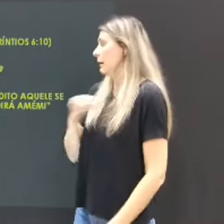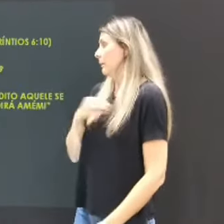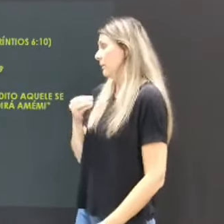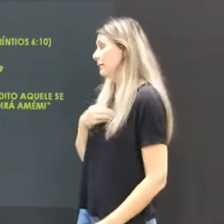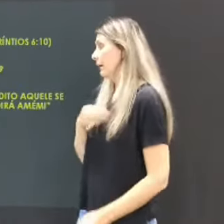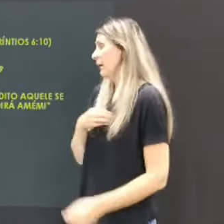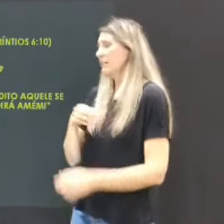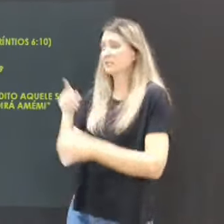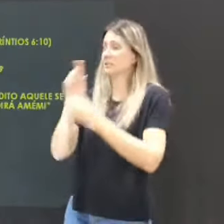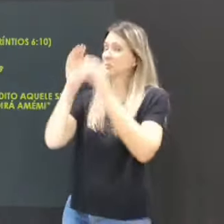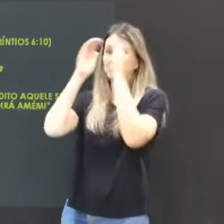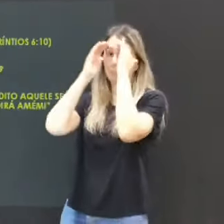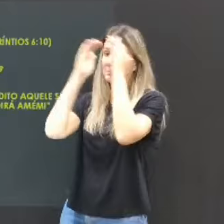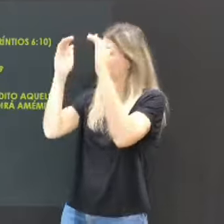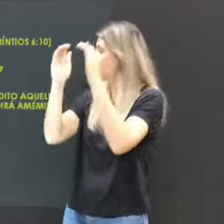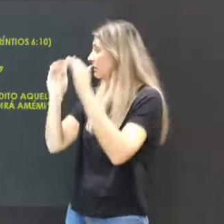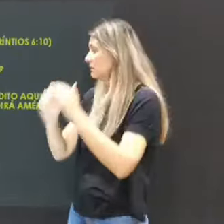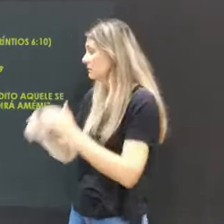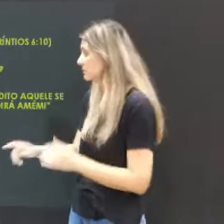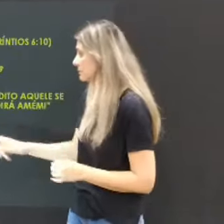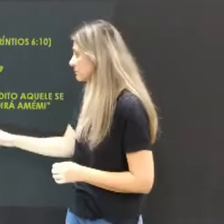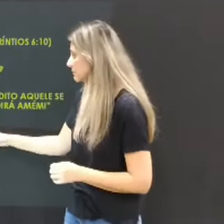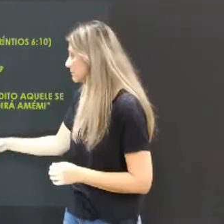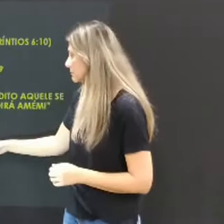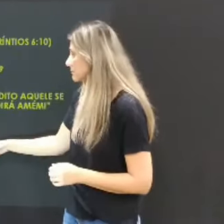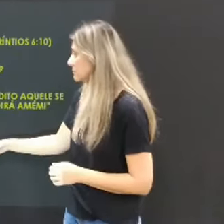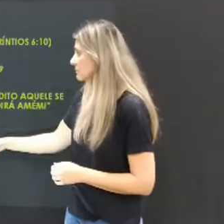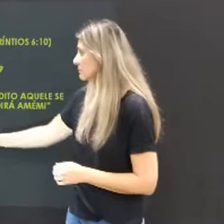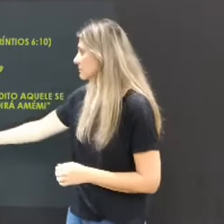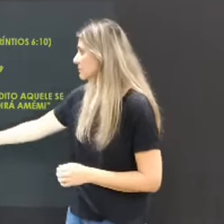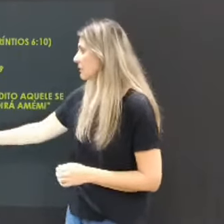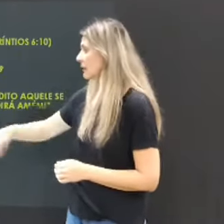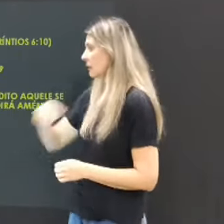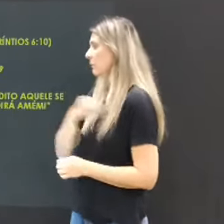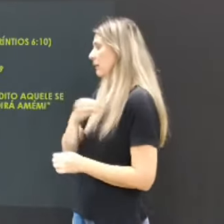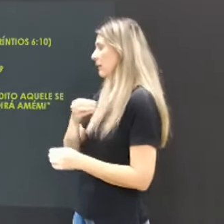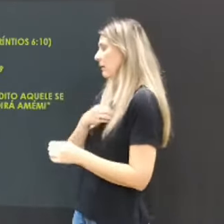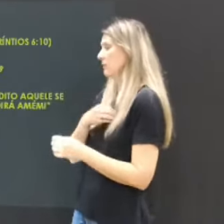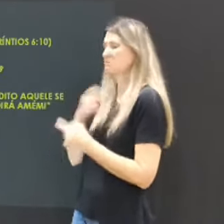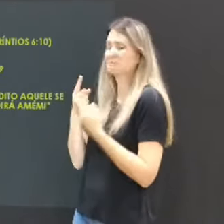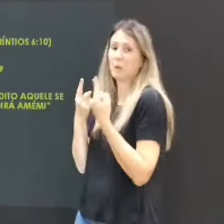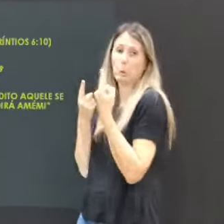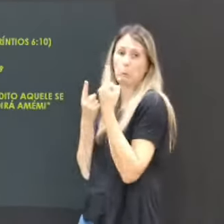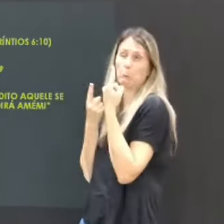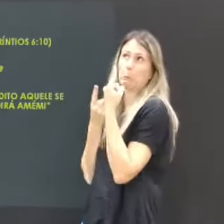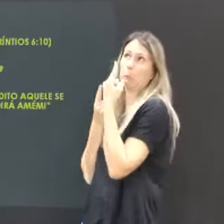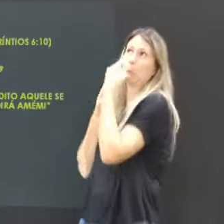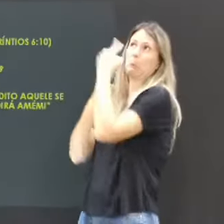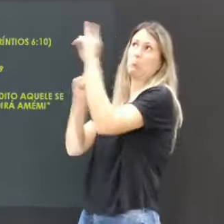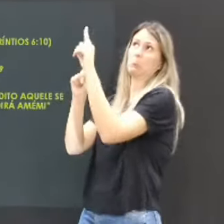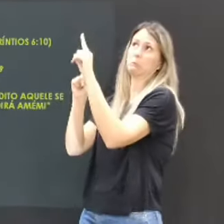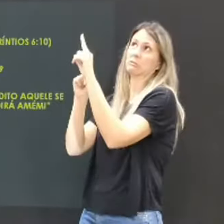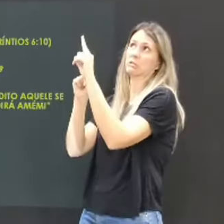E a Bíblia fala, maldito aquele que se deitar com o animal. Isso é pecado, é desobediência, é contra